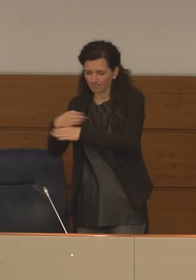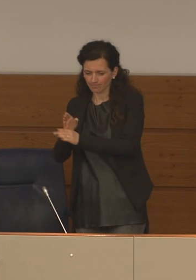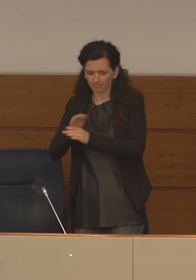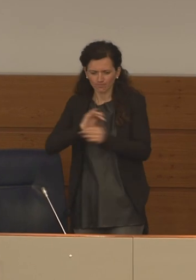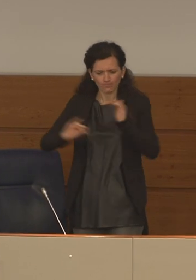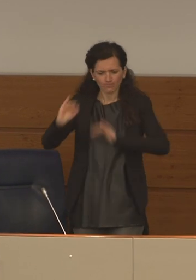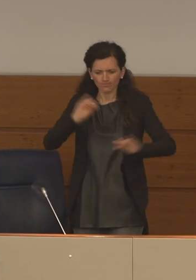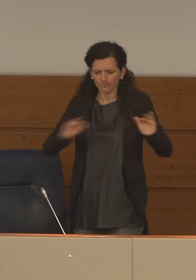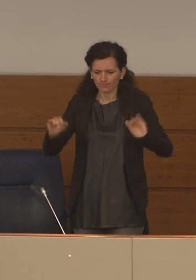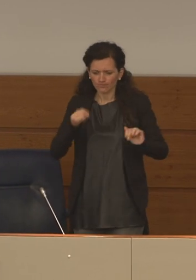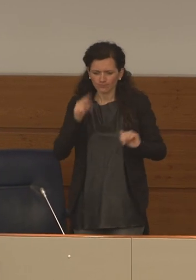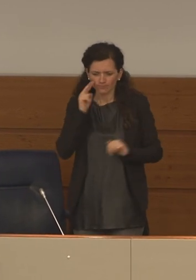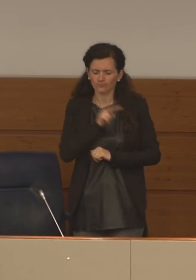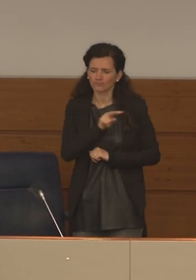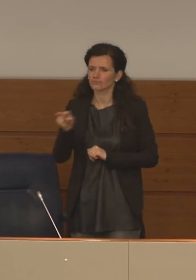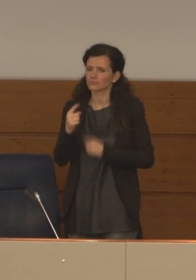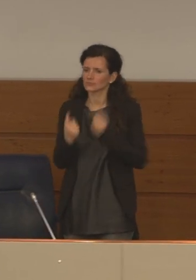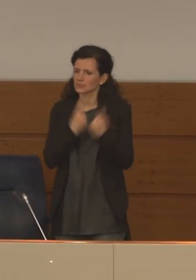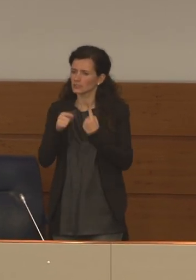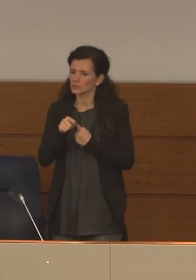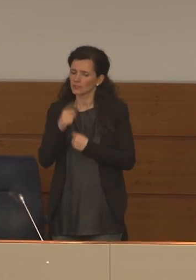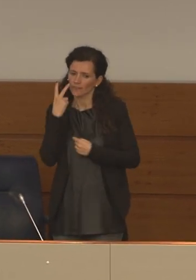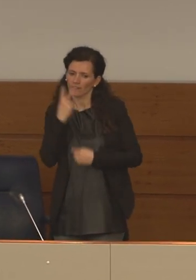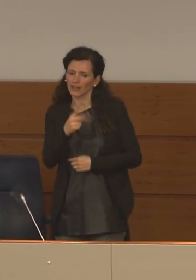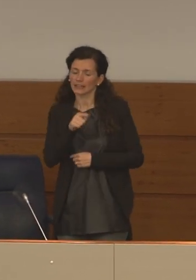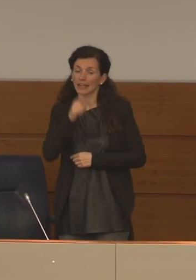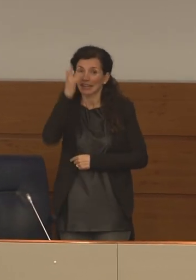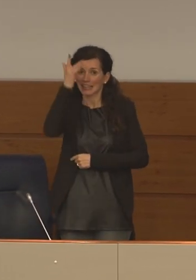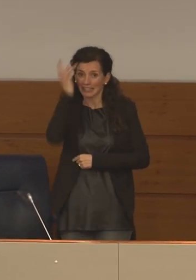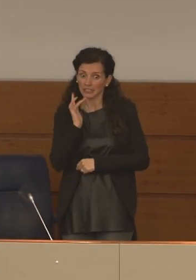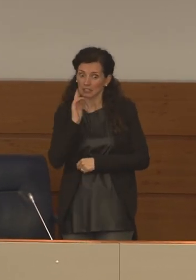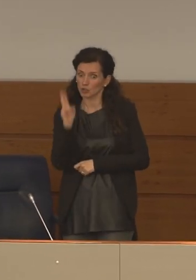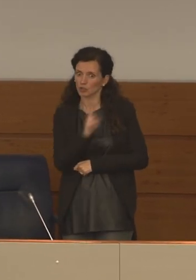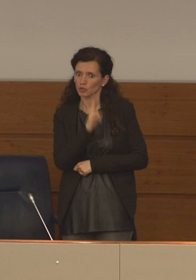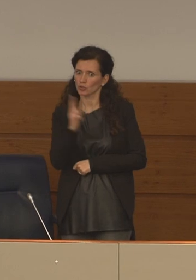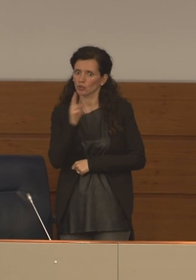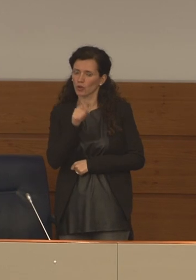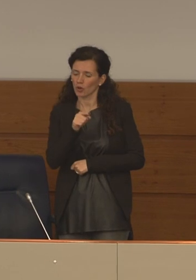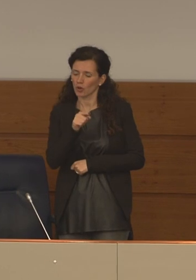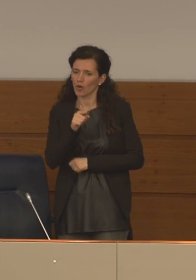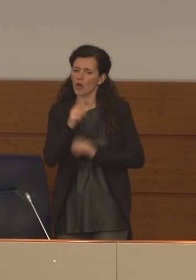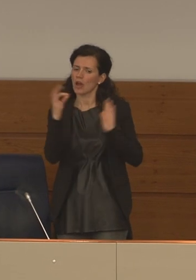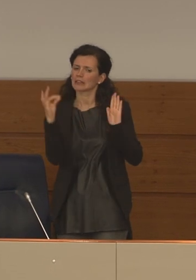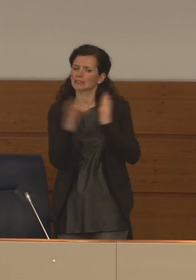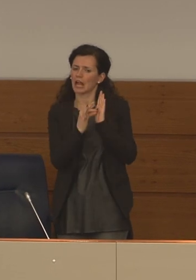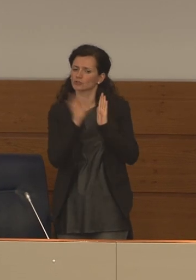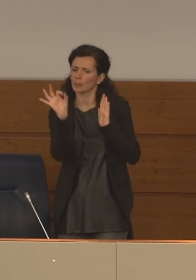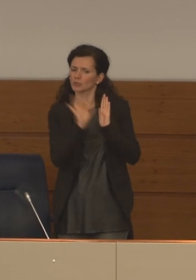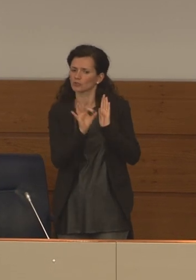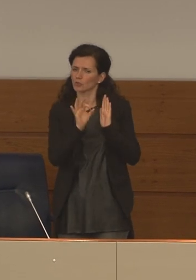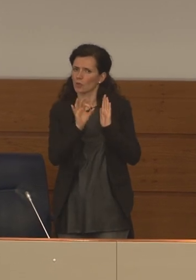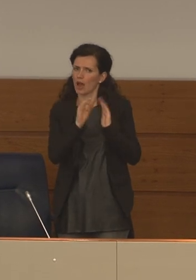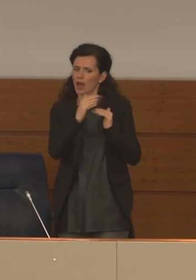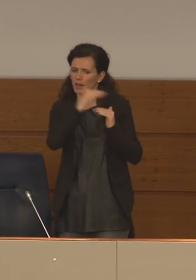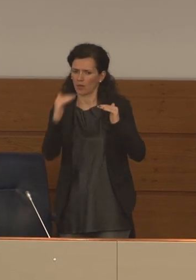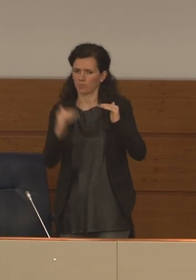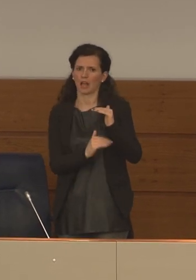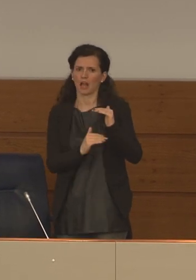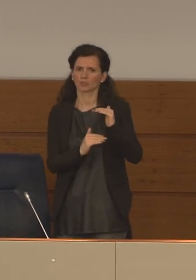abbiamo dei tassi di letalità del tutto confrontabili anzi anche un pò più bassi di quelli che erano stati riportati in